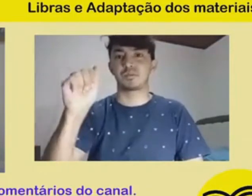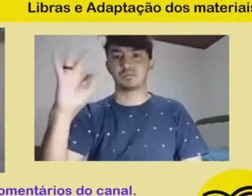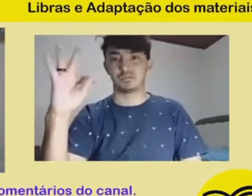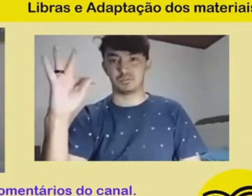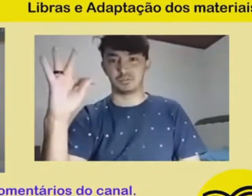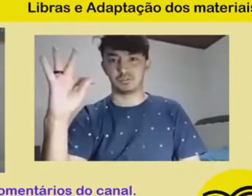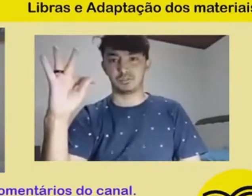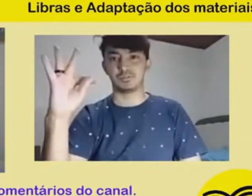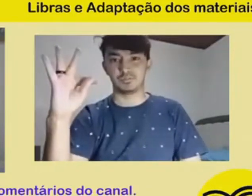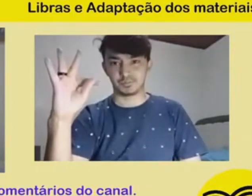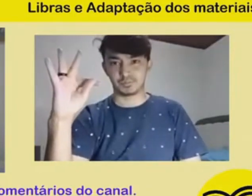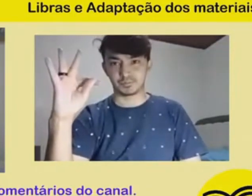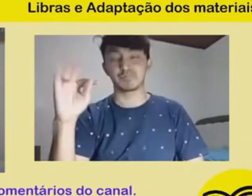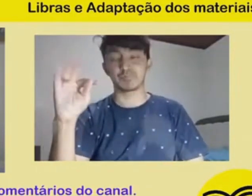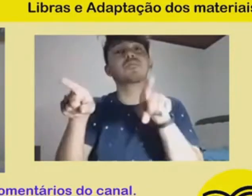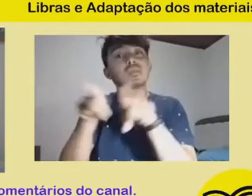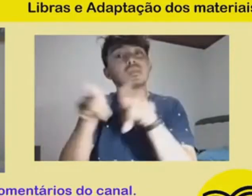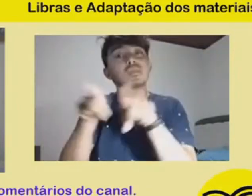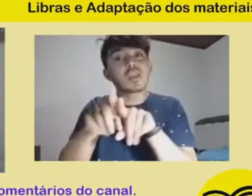pela